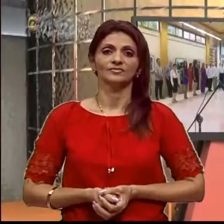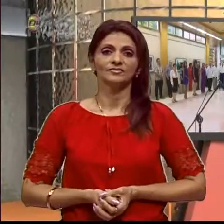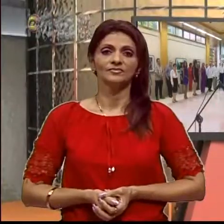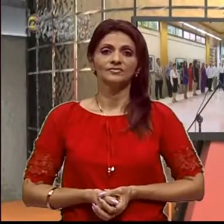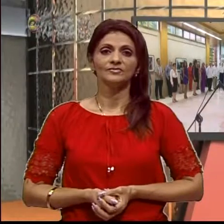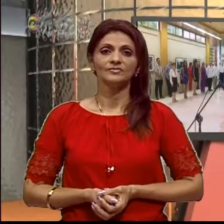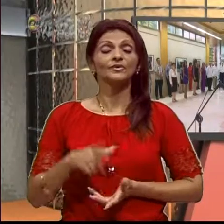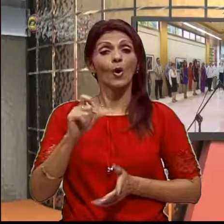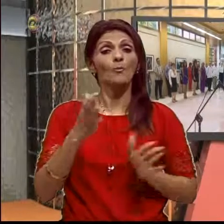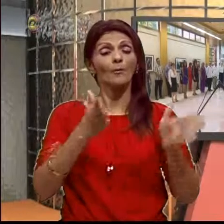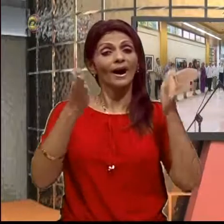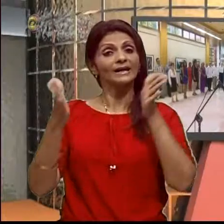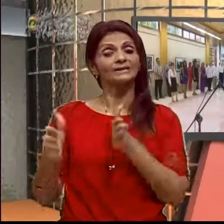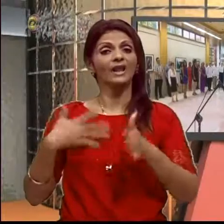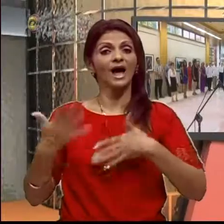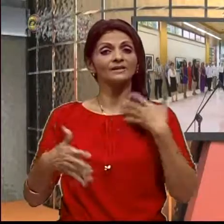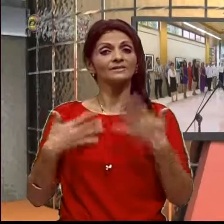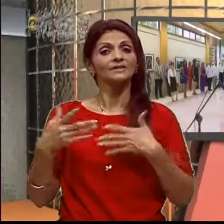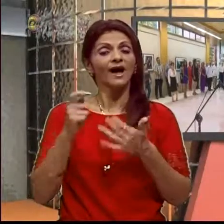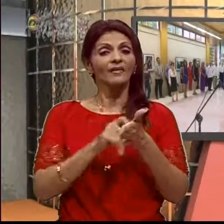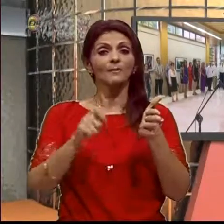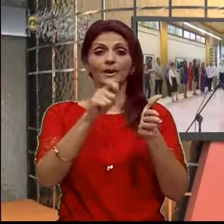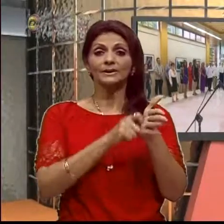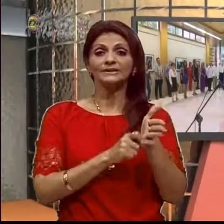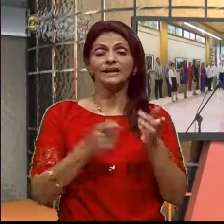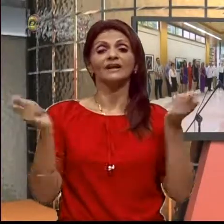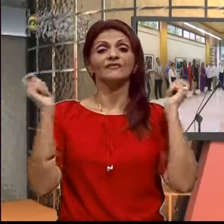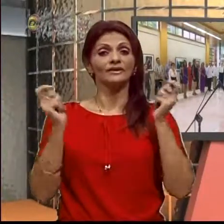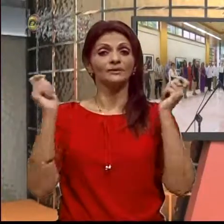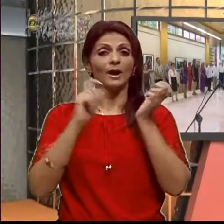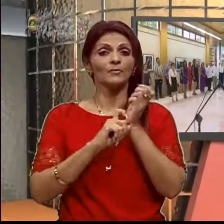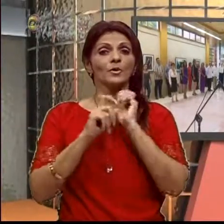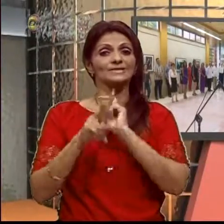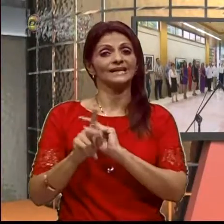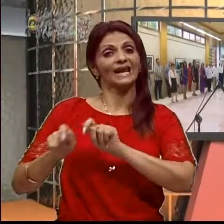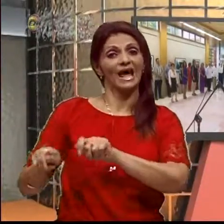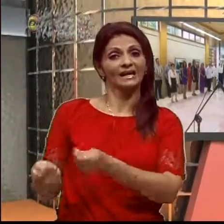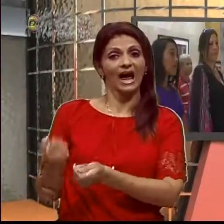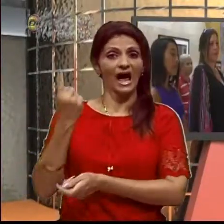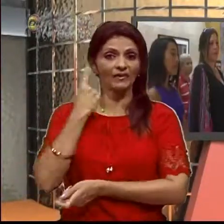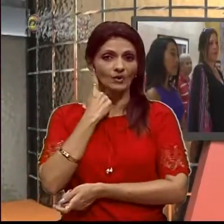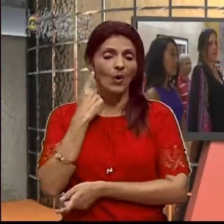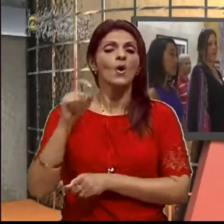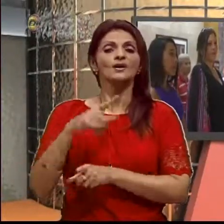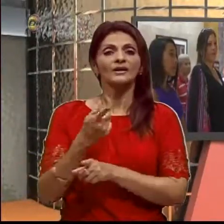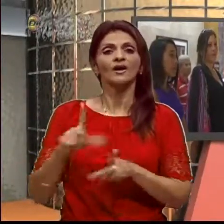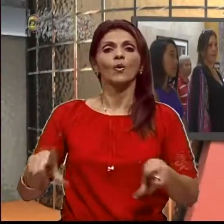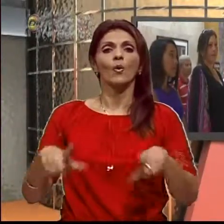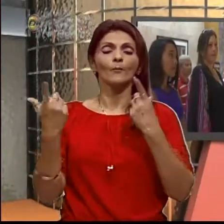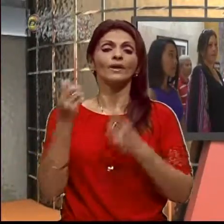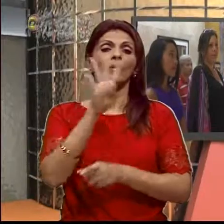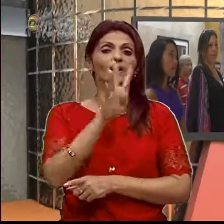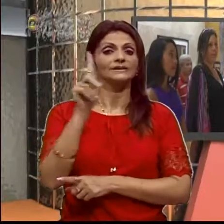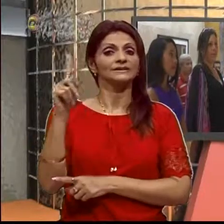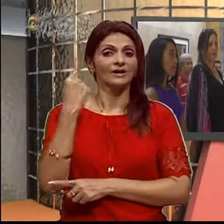Como parte de las actividades previstas en el Festival Provincial de la Radio, que arriba a su edición 41, se reconoció